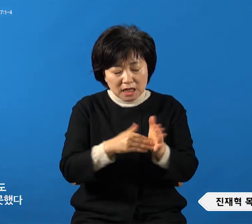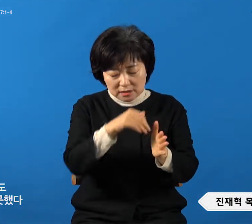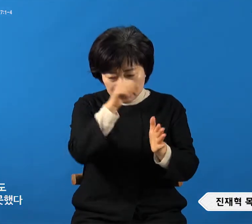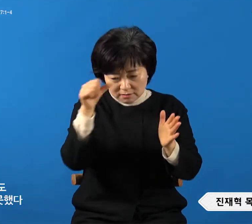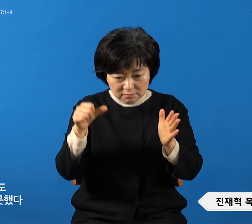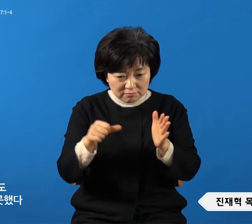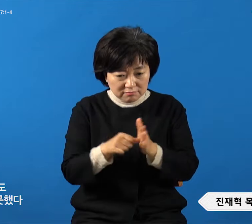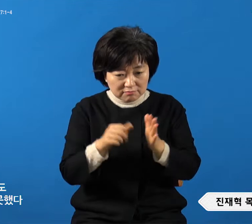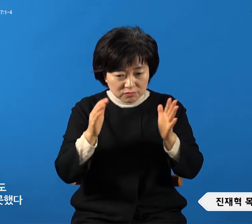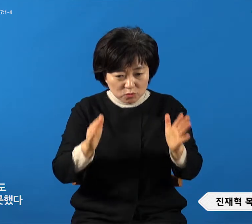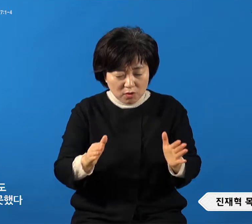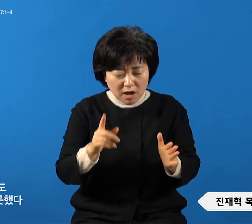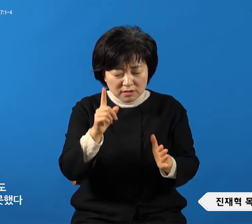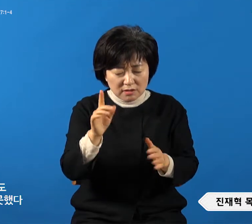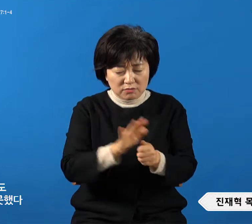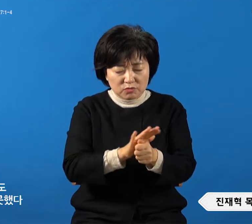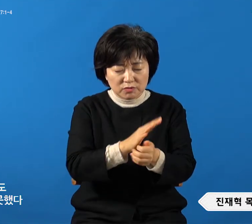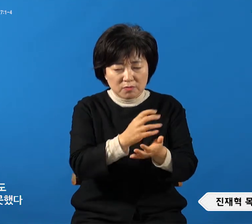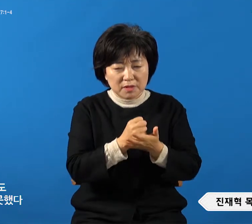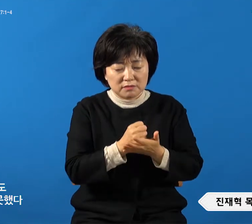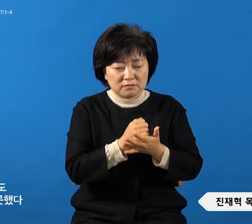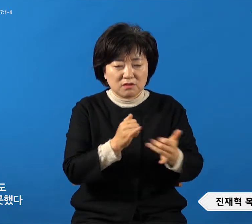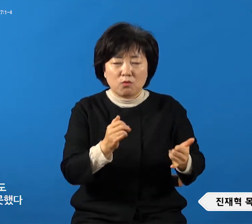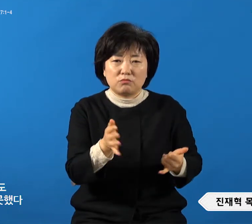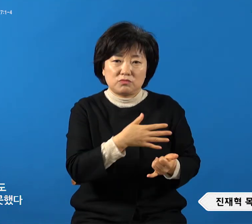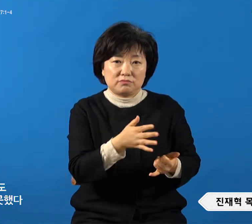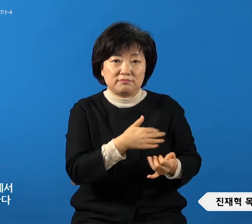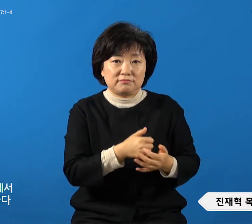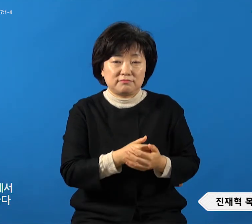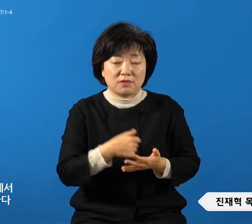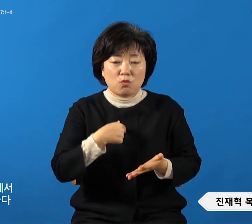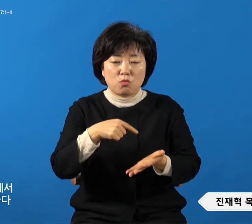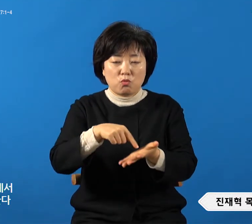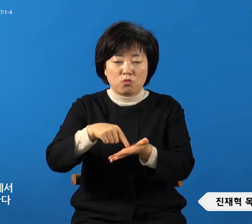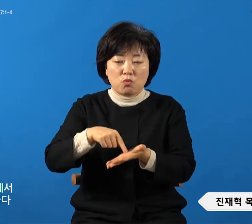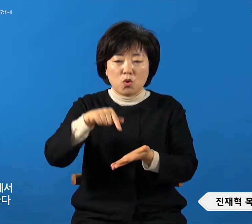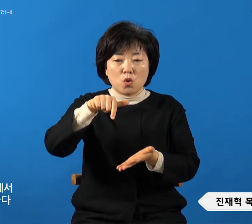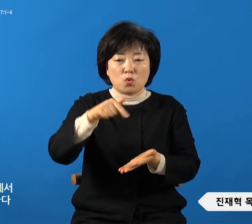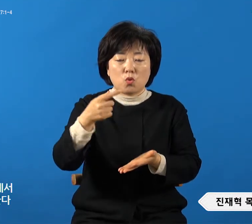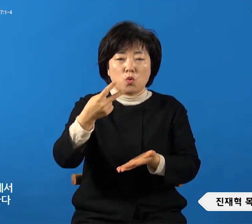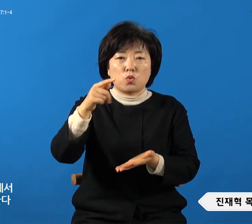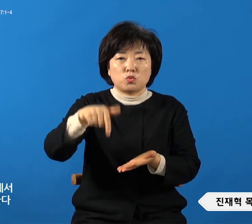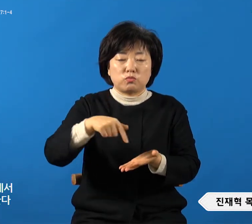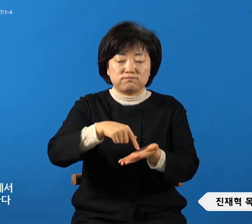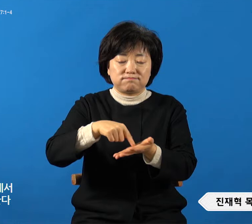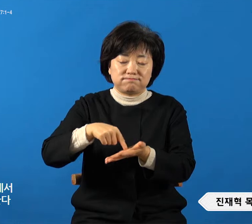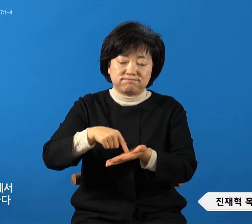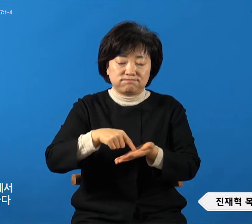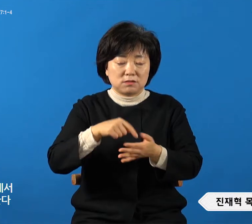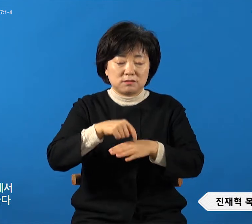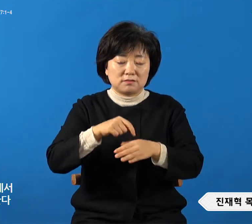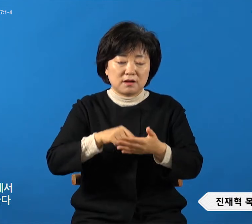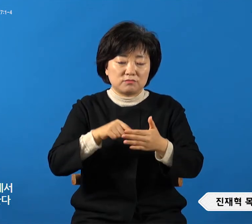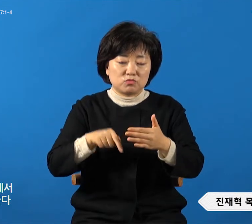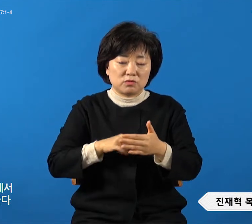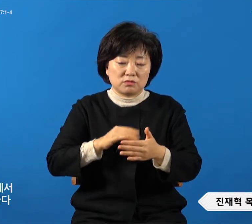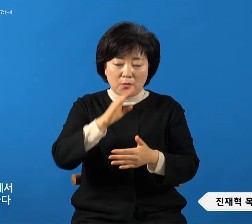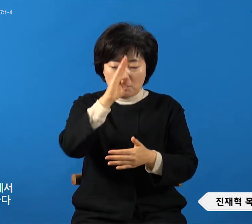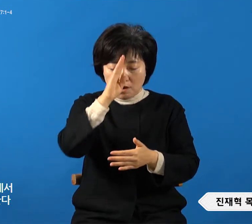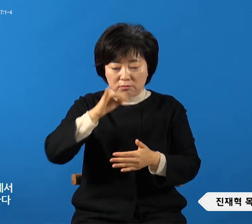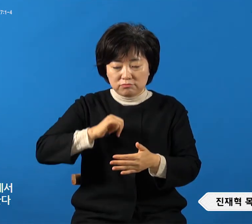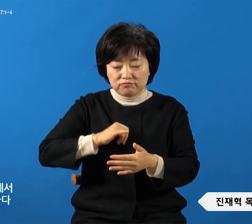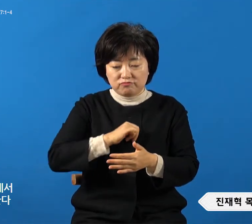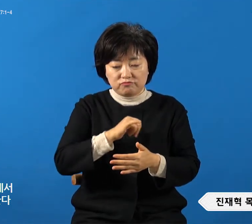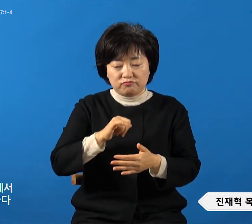번도 위안자를 갖지 못했다. 고독이 가슴속에서 병균으로 번식했다. 그는